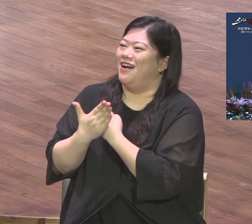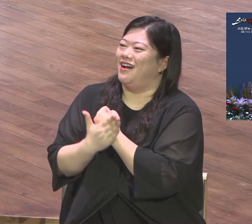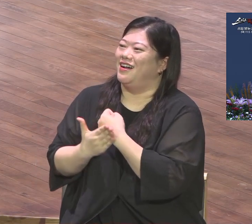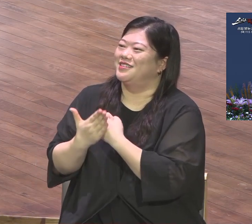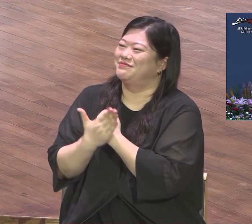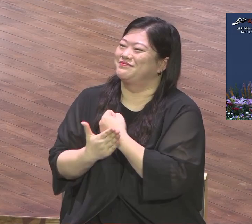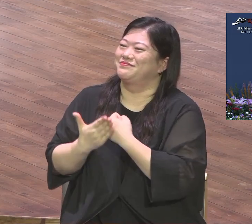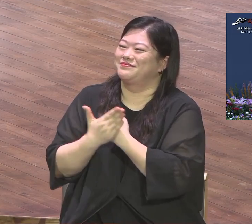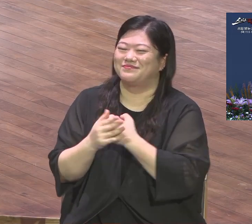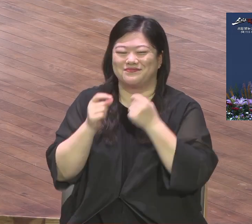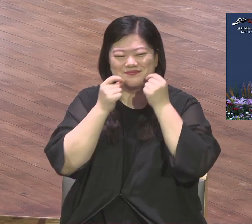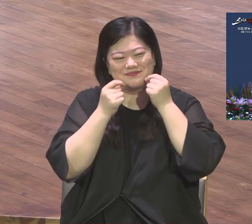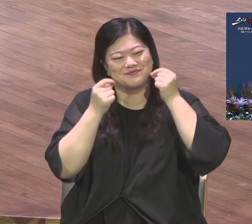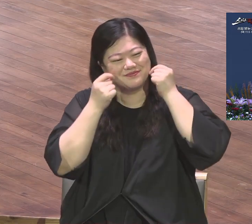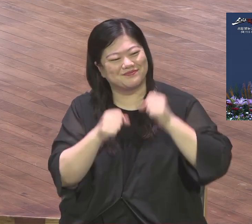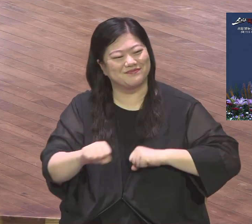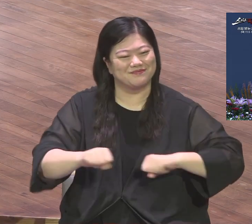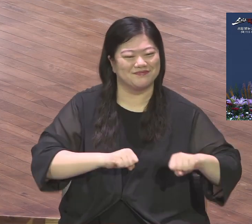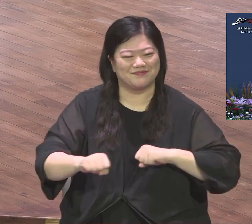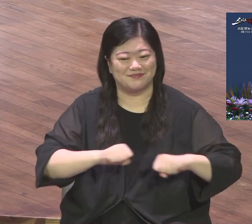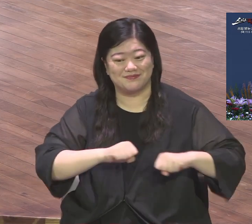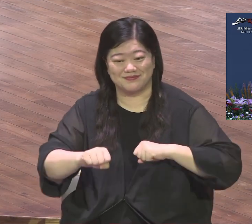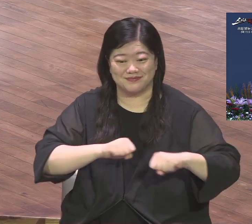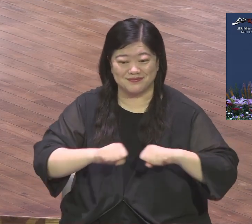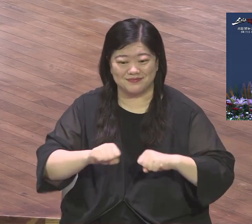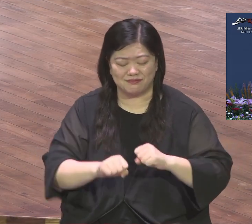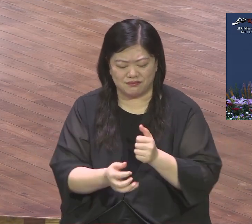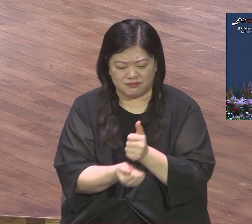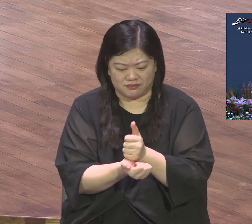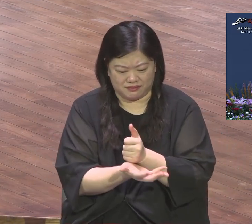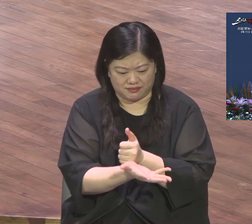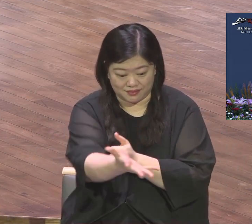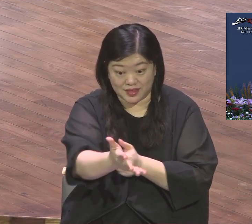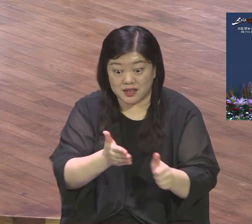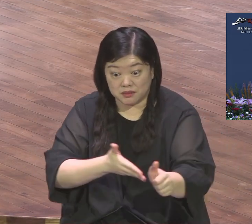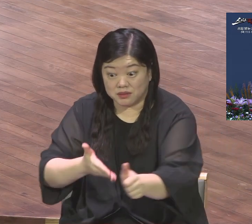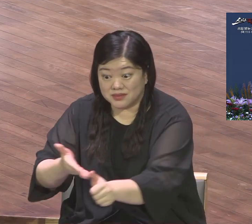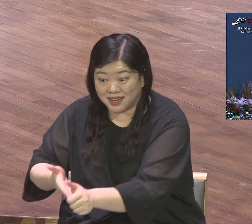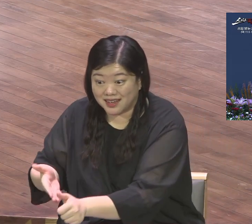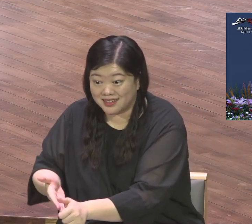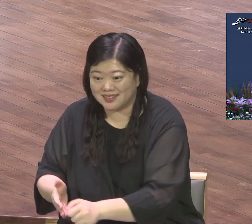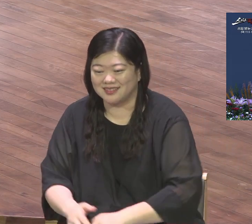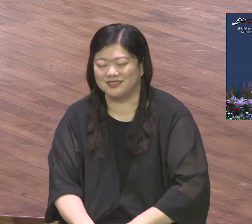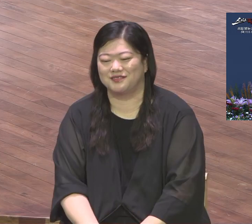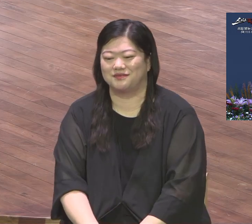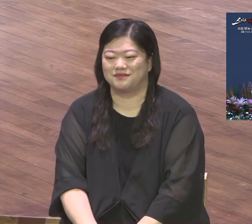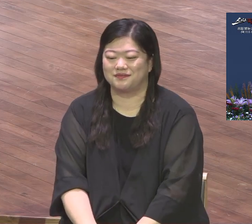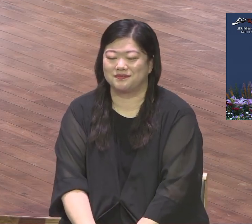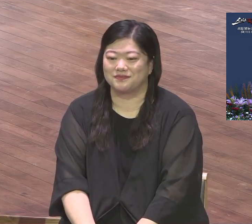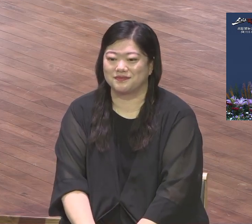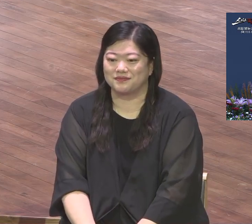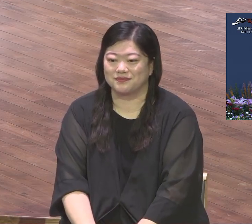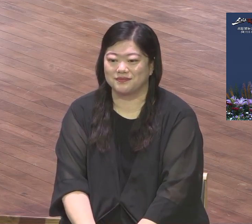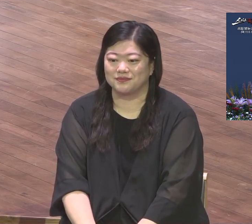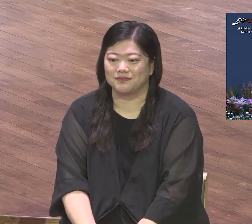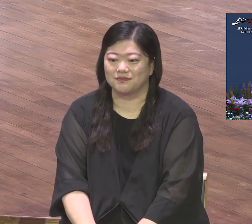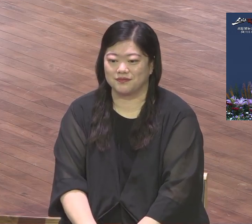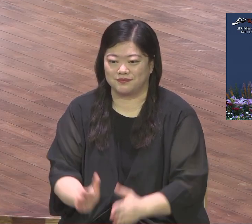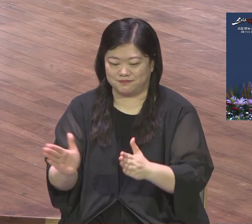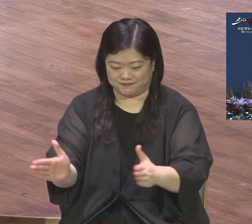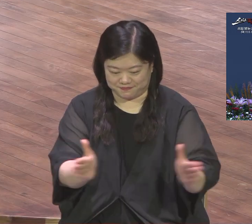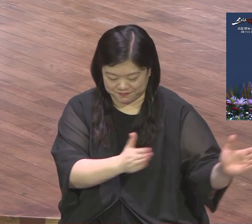매일매일 감격스러운 그런 우리 예원교회 모든 성도들 다 되시기를 바랍니다. 오늘 본문인